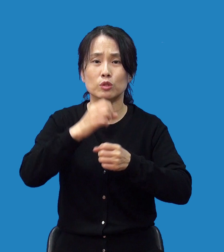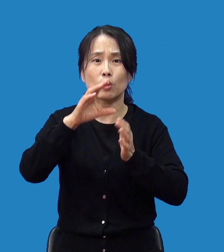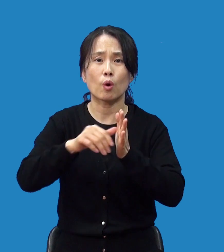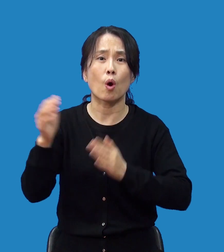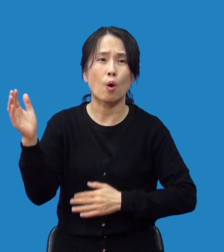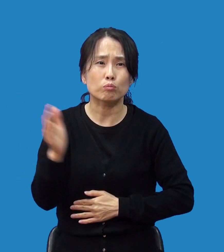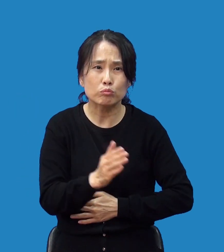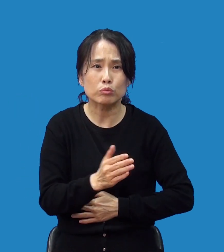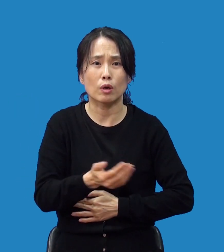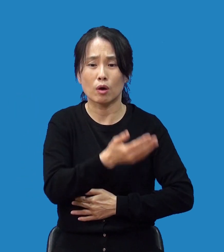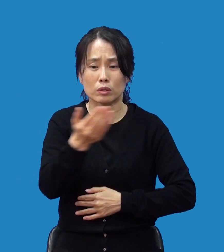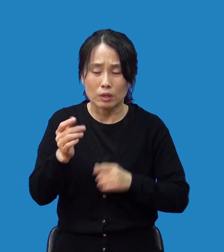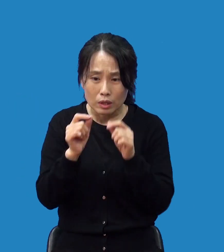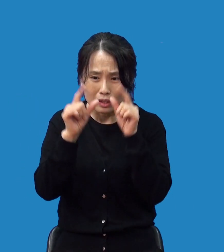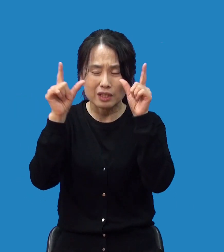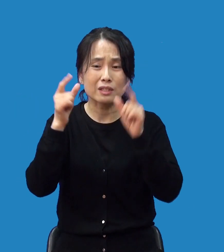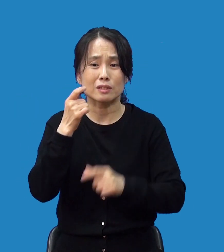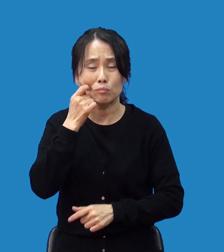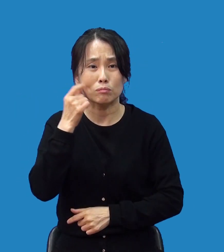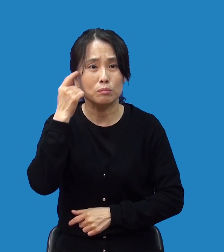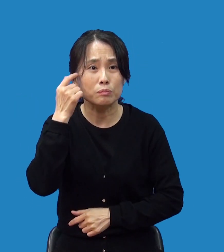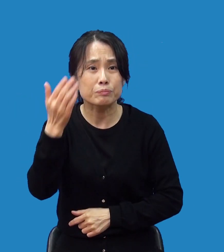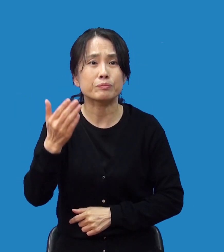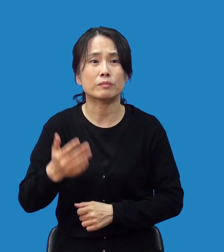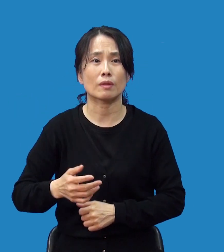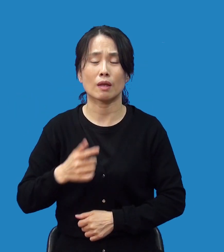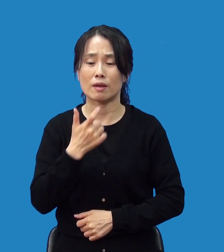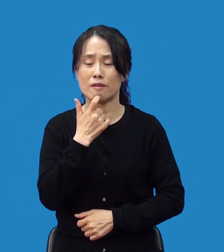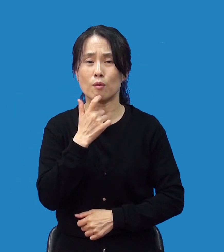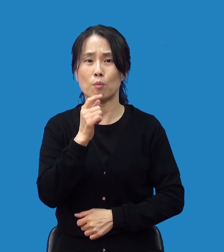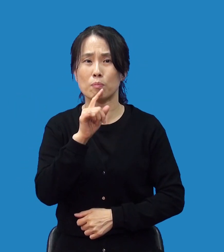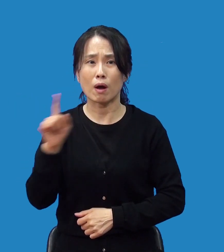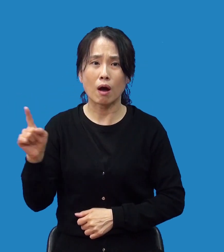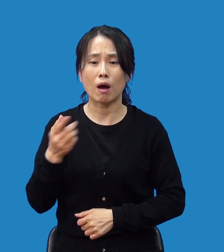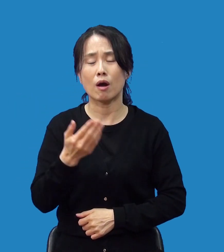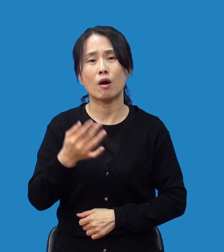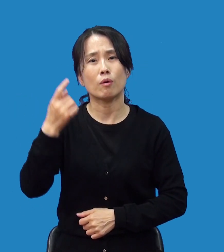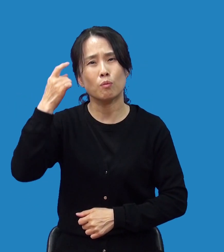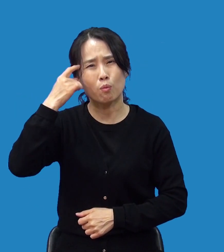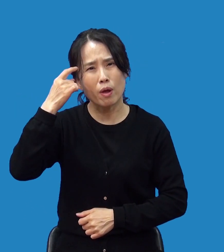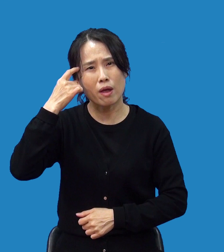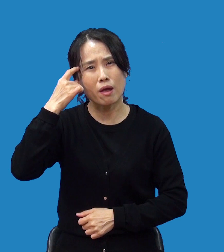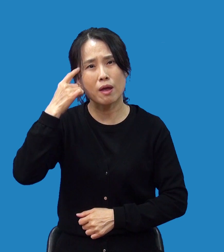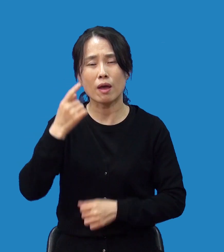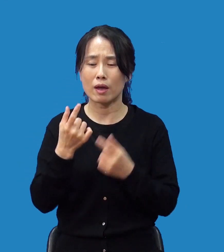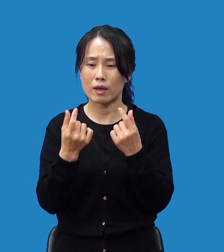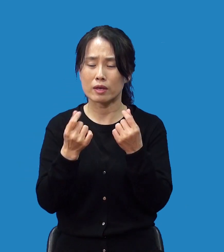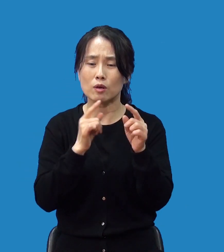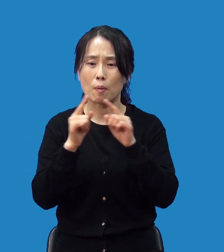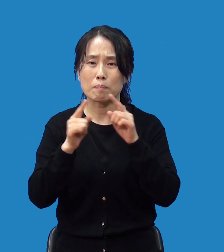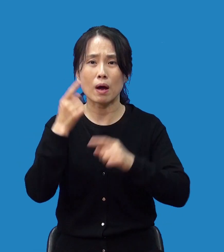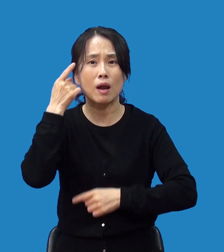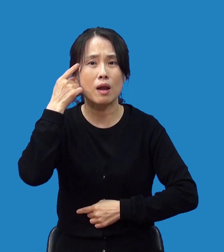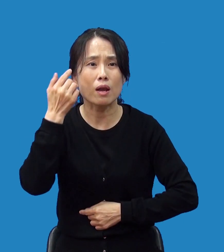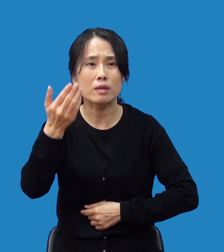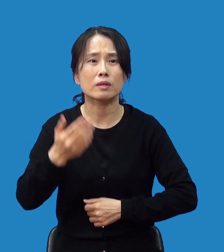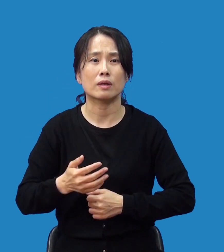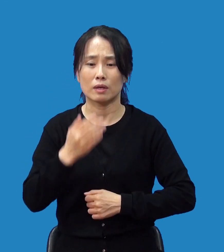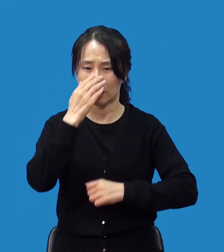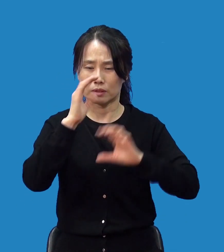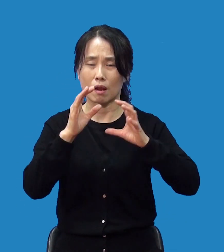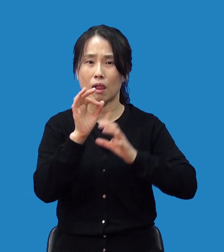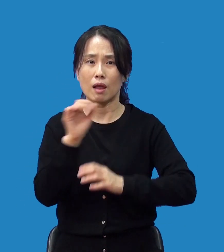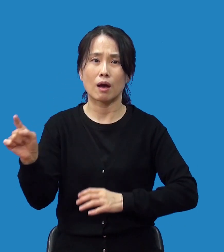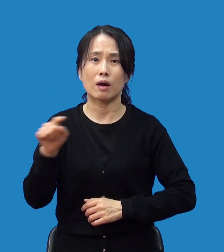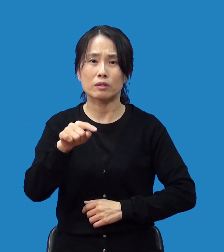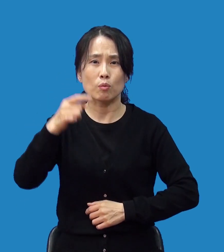때부터 너희가 깨닫지 못하였느냐? 야곱아, 내가 어찌하여 이런 말을 하느냐?